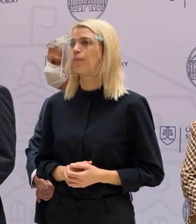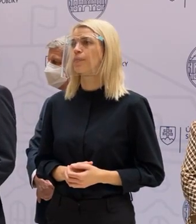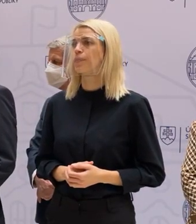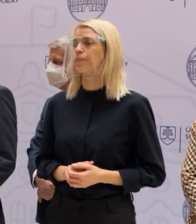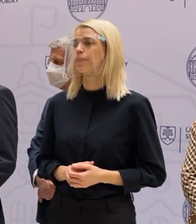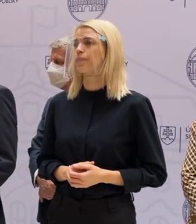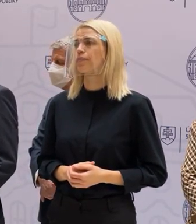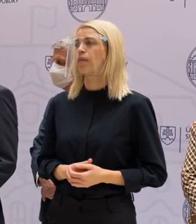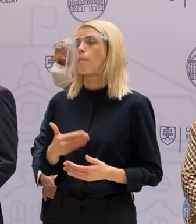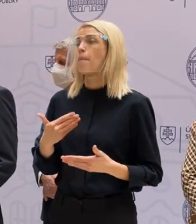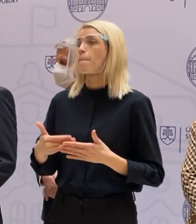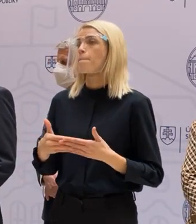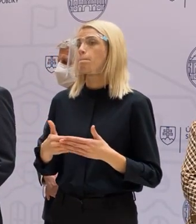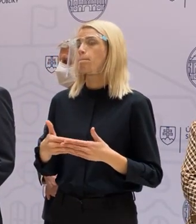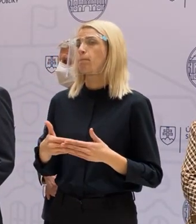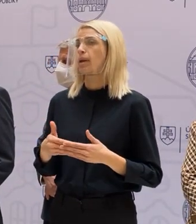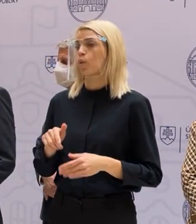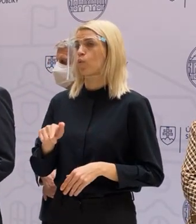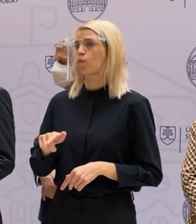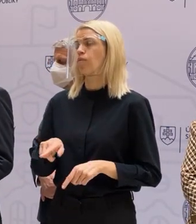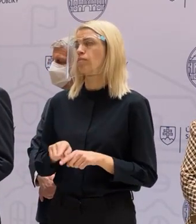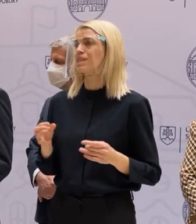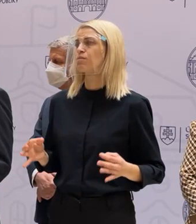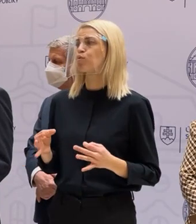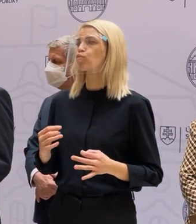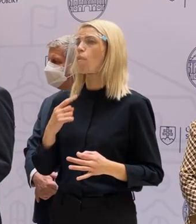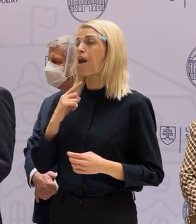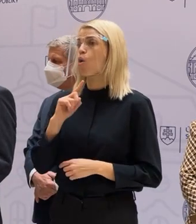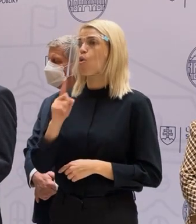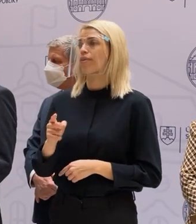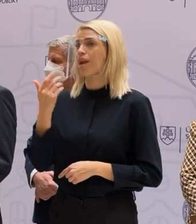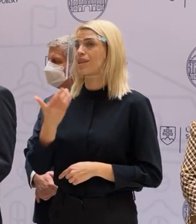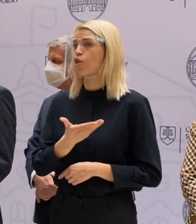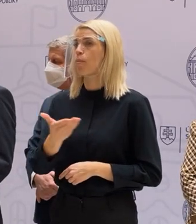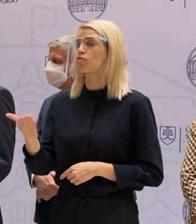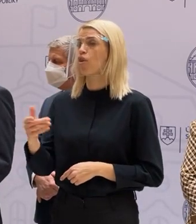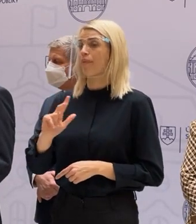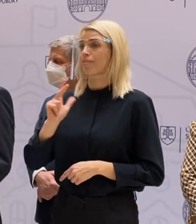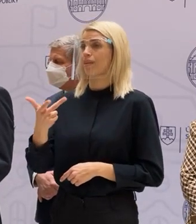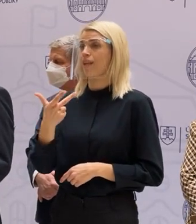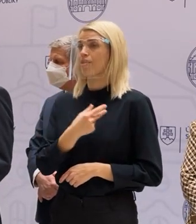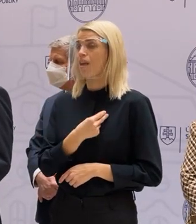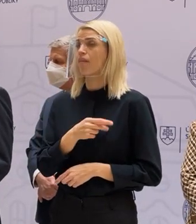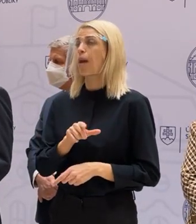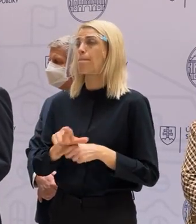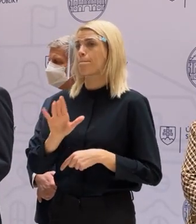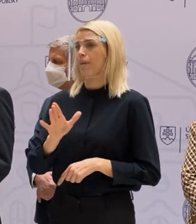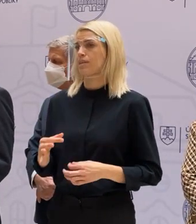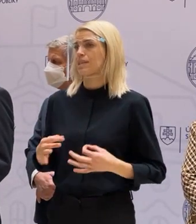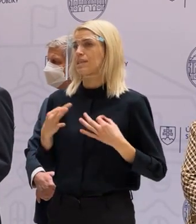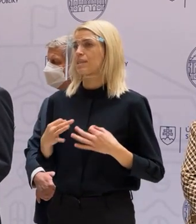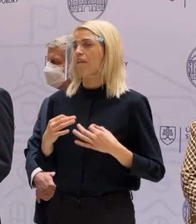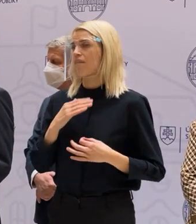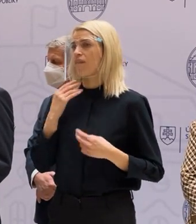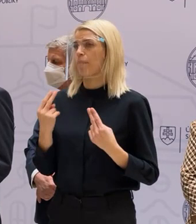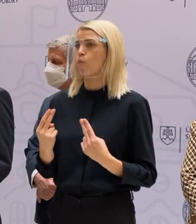ten je to aj spôsob, ako odkázať občanom, že tá tretia dávka je pre ich zdravie